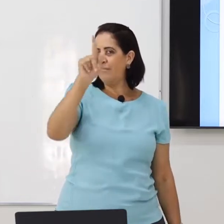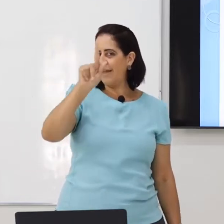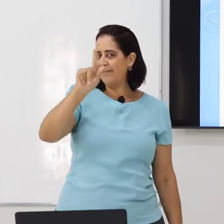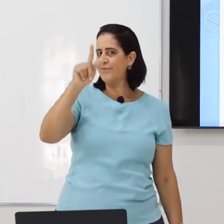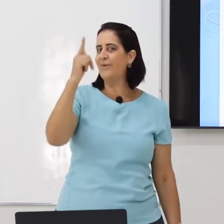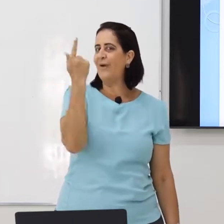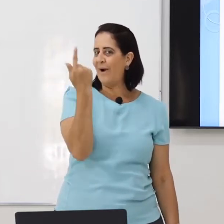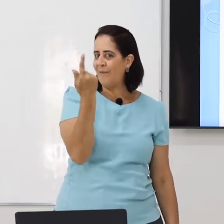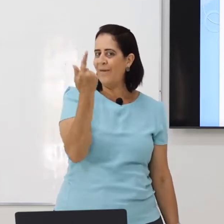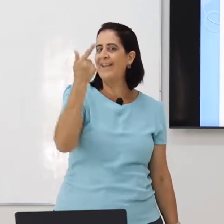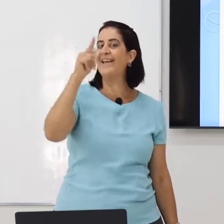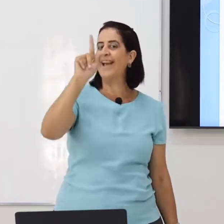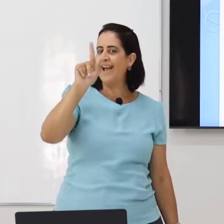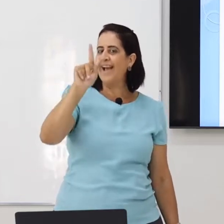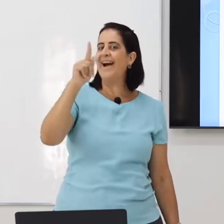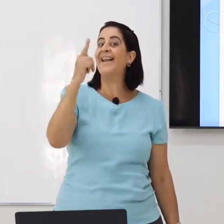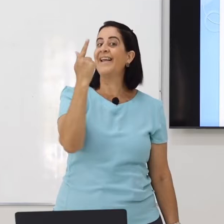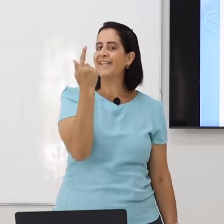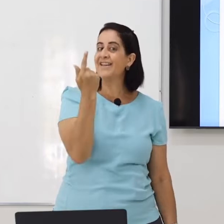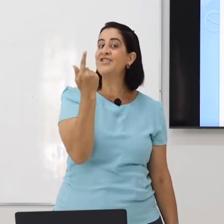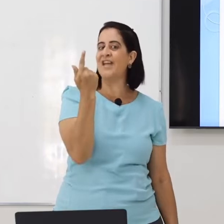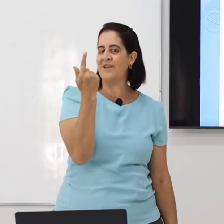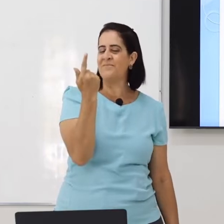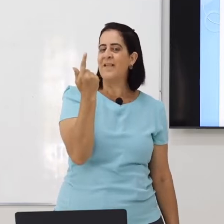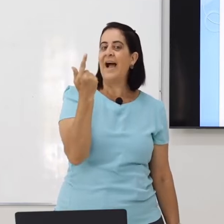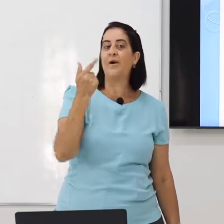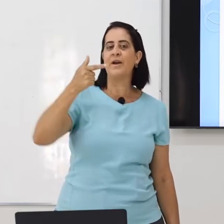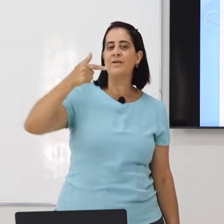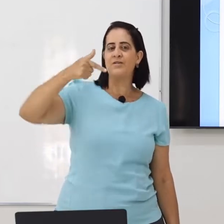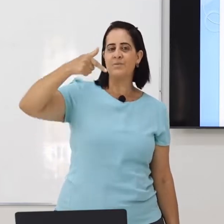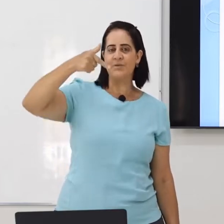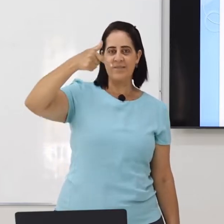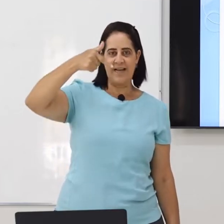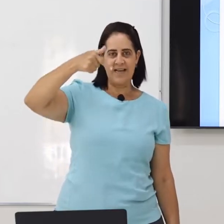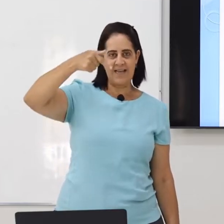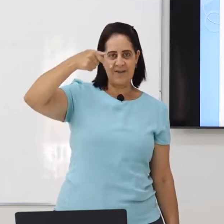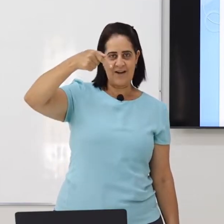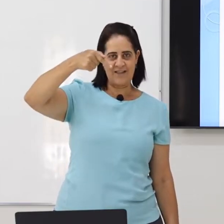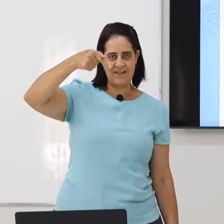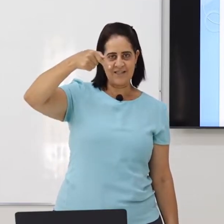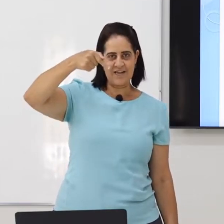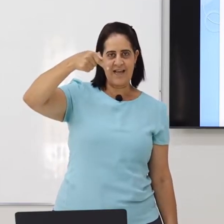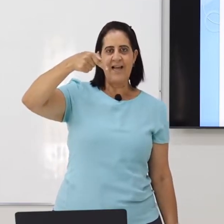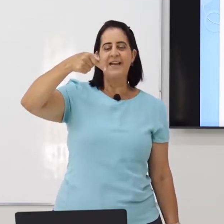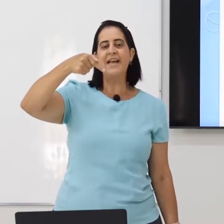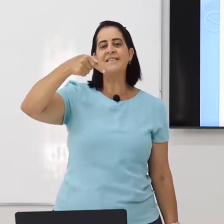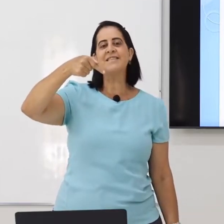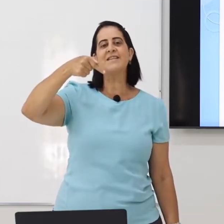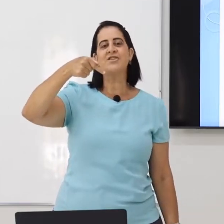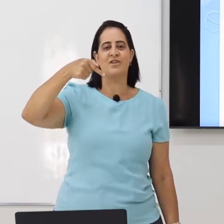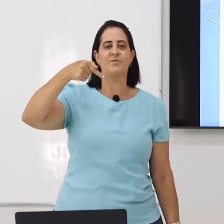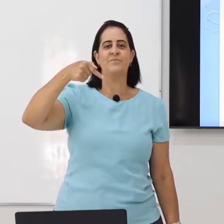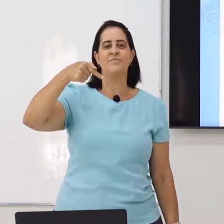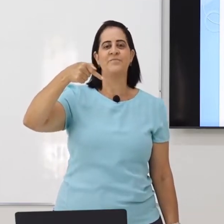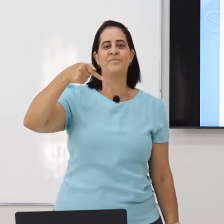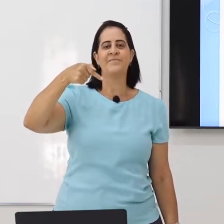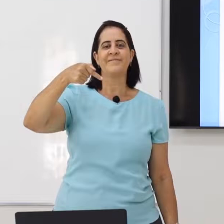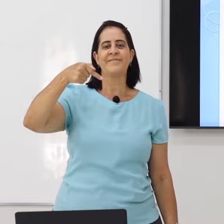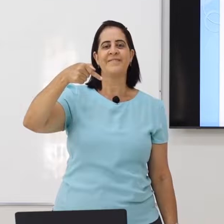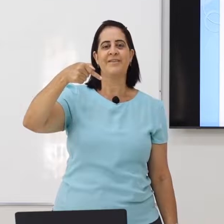alfabeto manual, que é a letra G. Agora nós vamos usar aqui, ó, a letra G nesse sentido. Tá